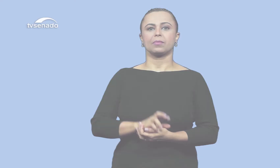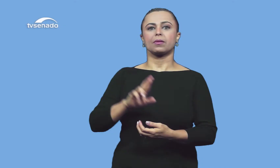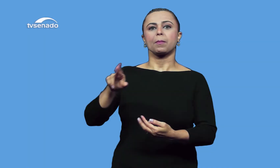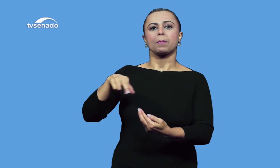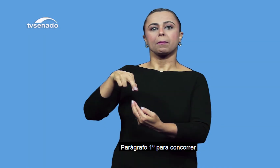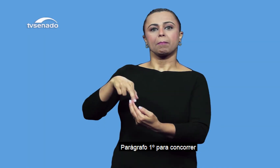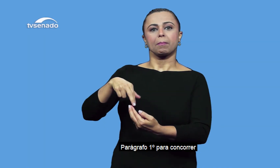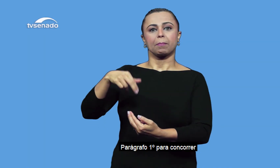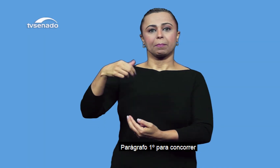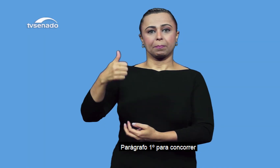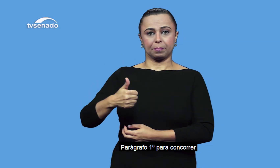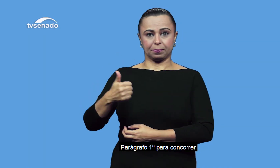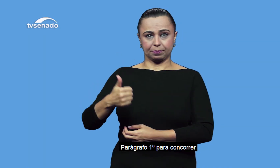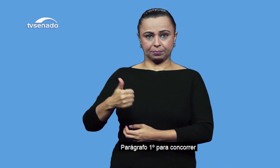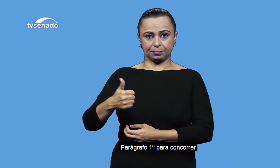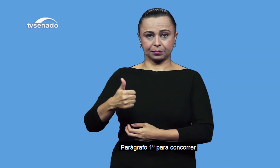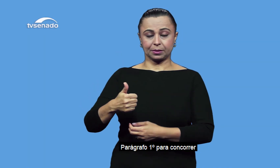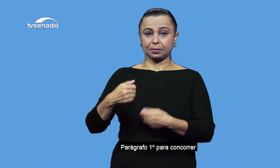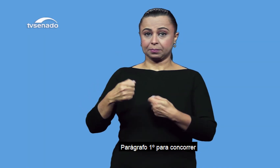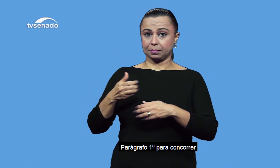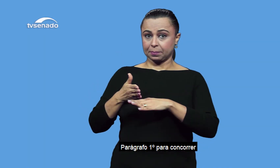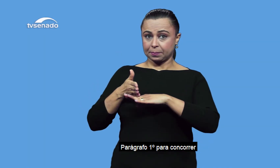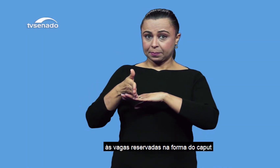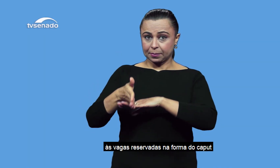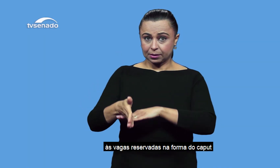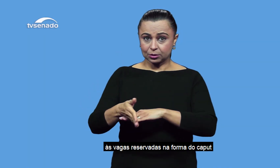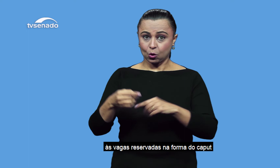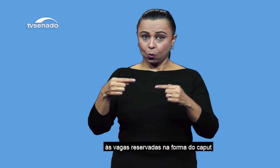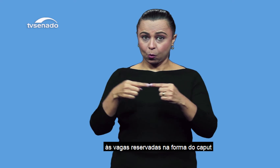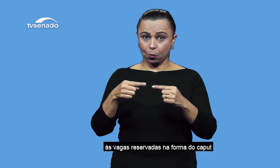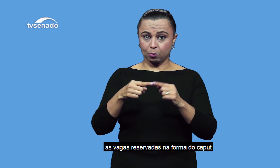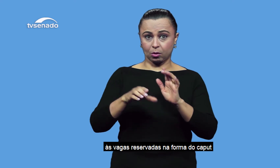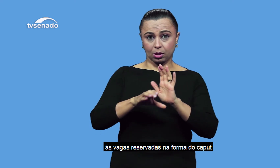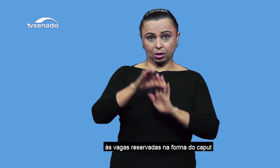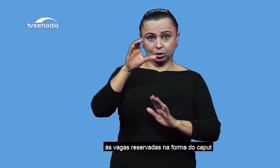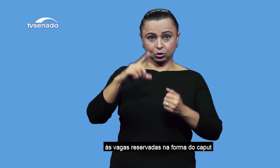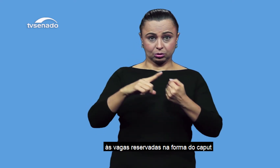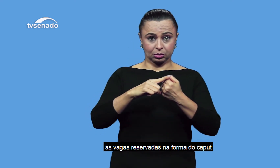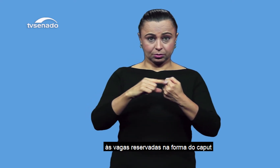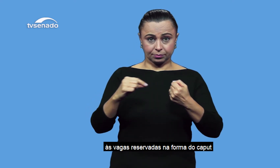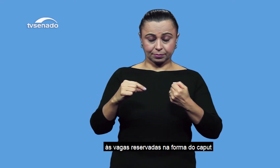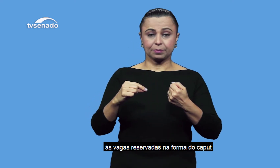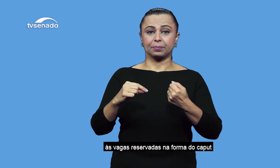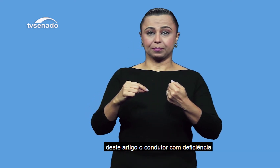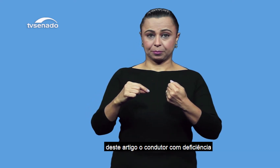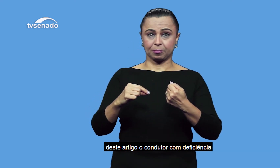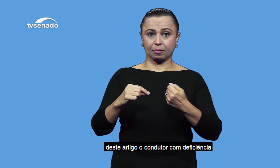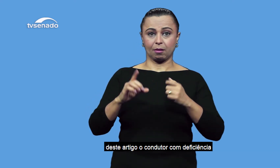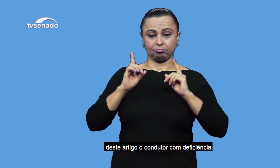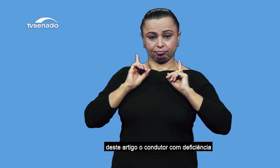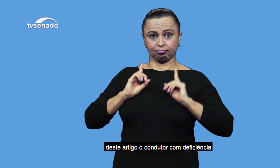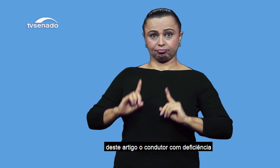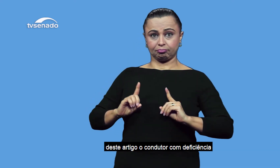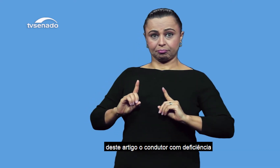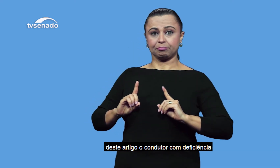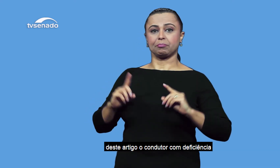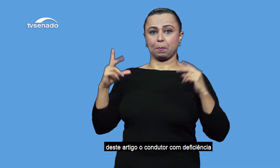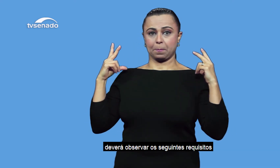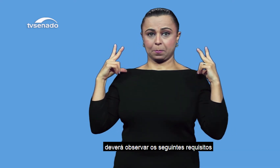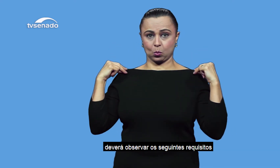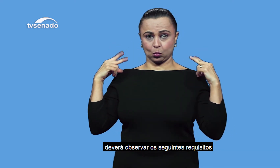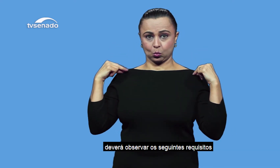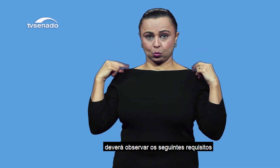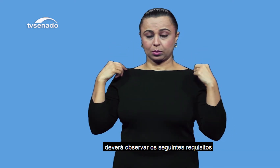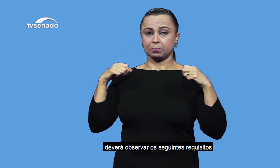parágrafo 1º para concorrer às vagas reservadas na forma do caput deste artigo o condutor com